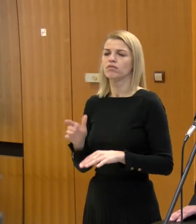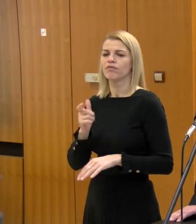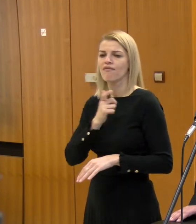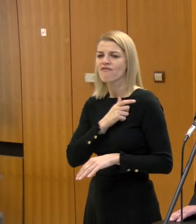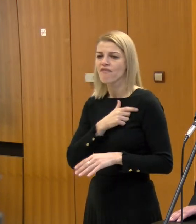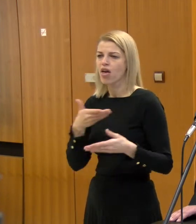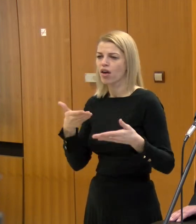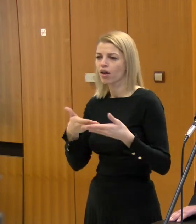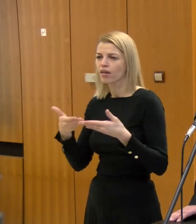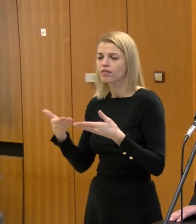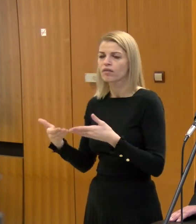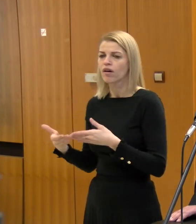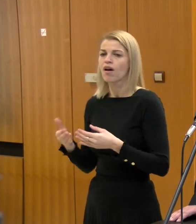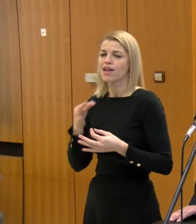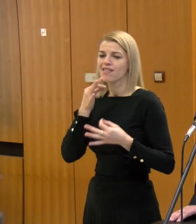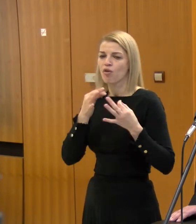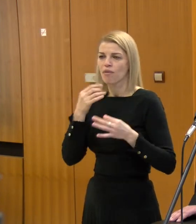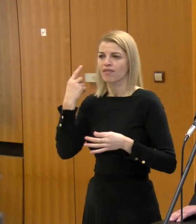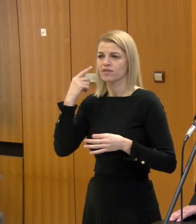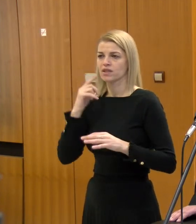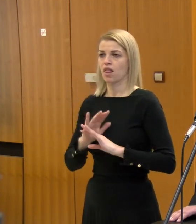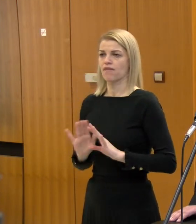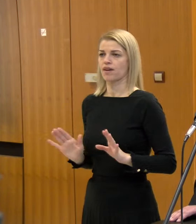veku informovať, vzdelávať.